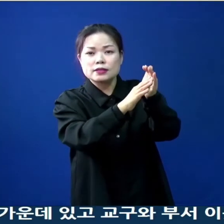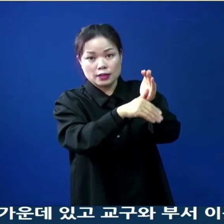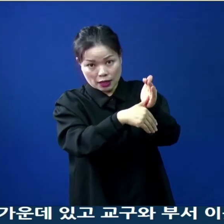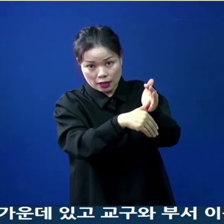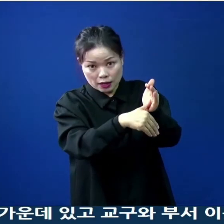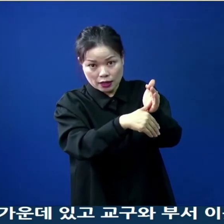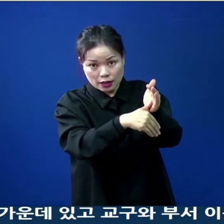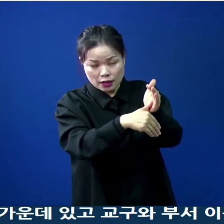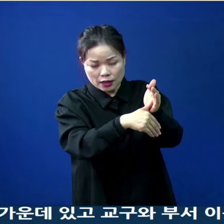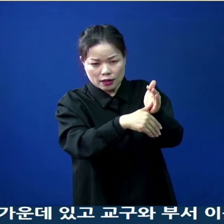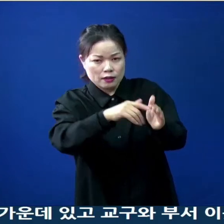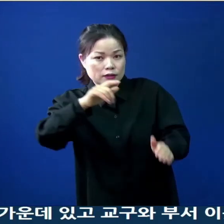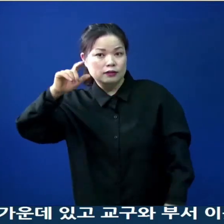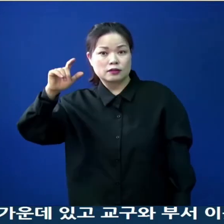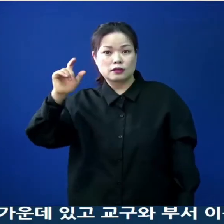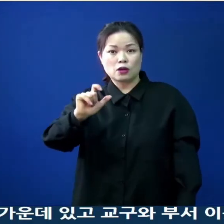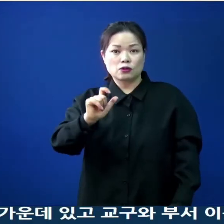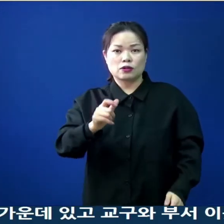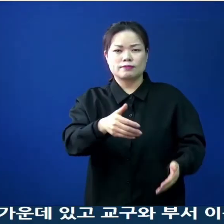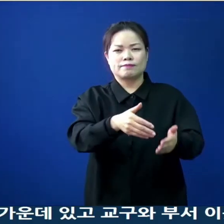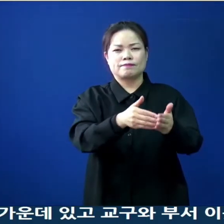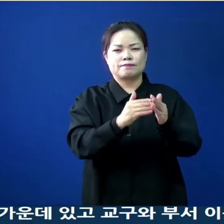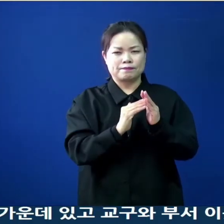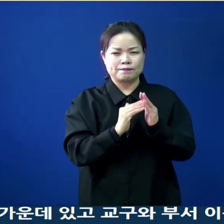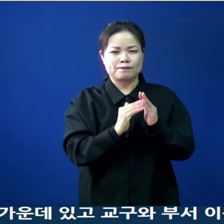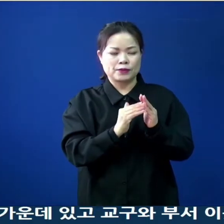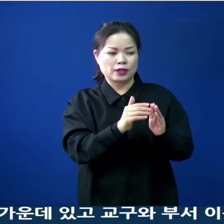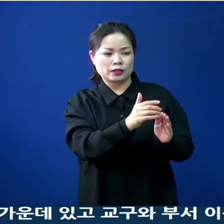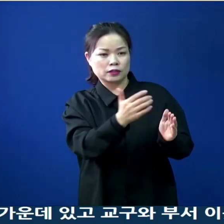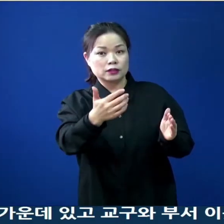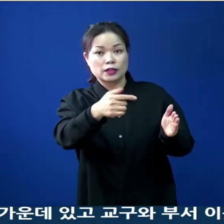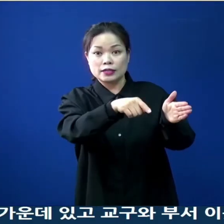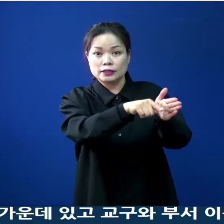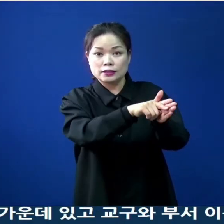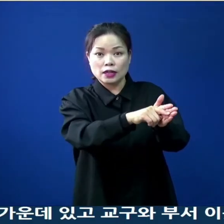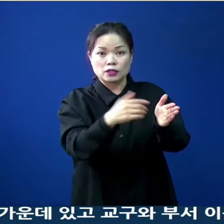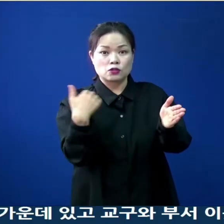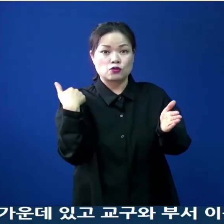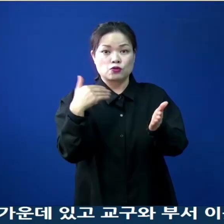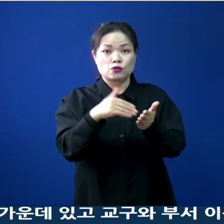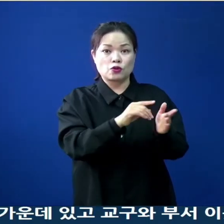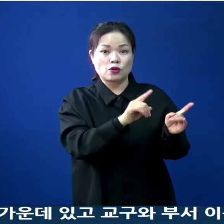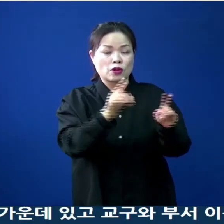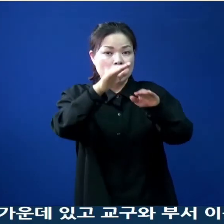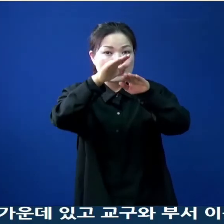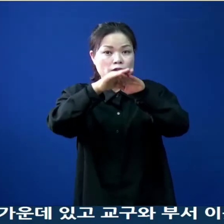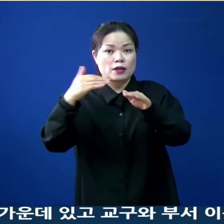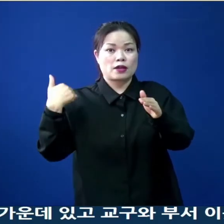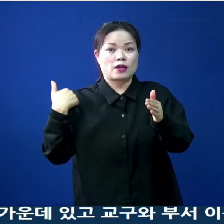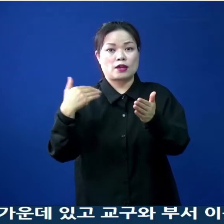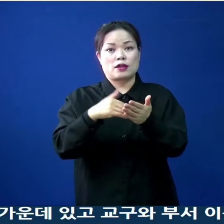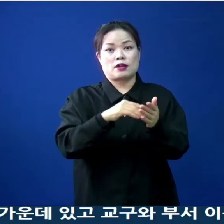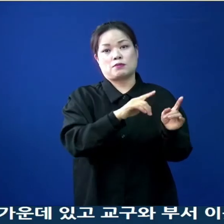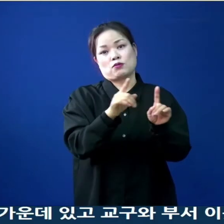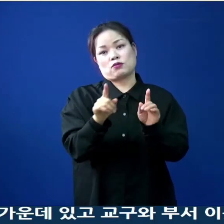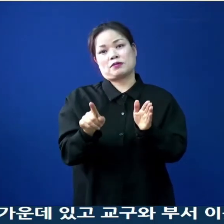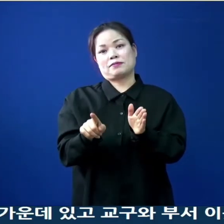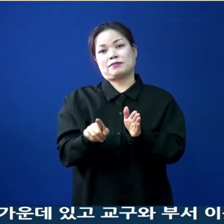때 견고하게 세워지게 될 것이고 그들의 신앙이 회복되고 예배가 회복될 줄